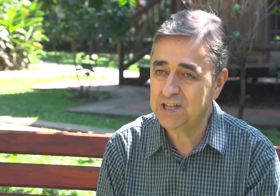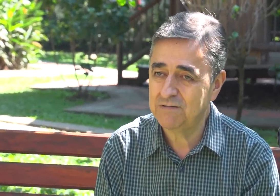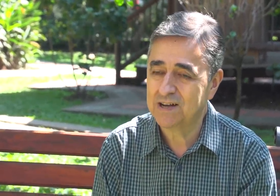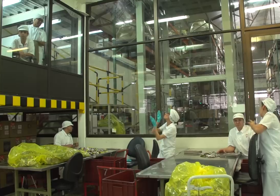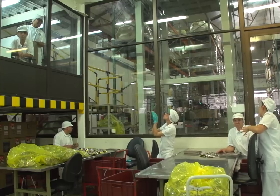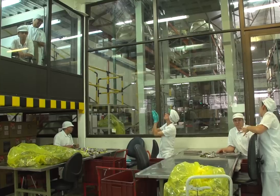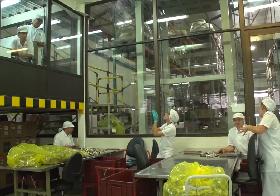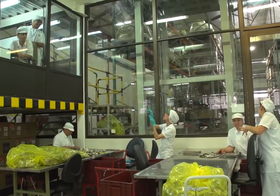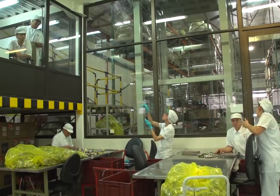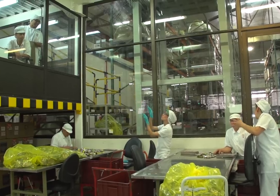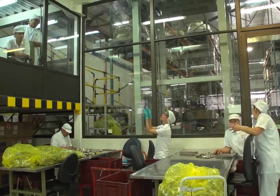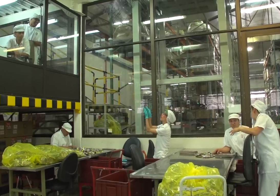auditiva.